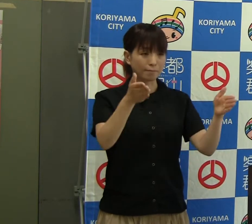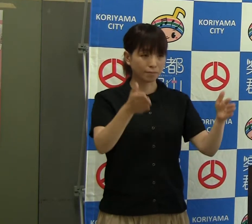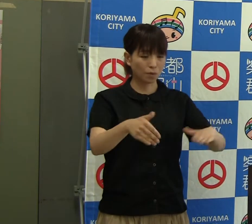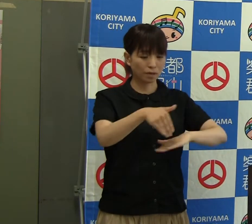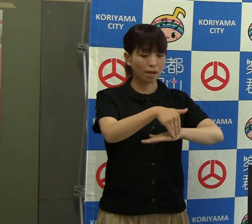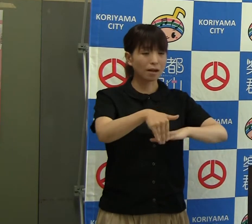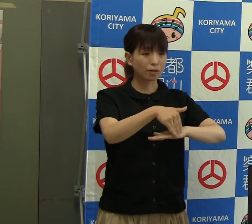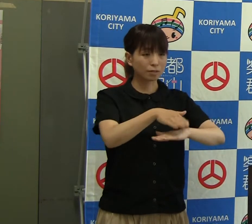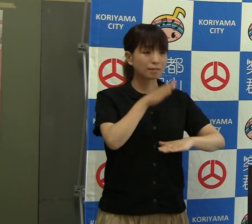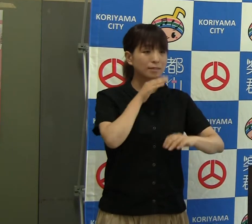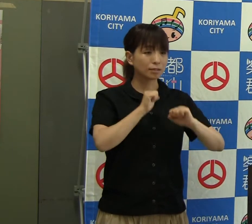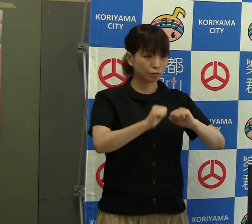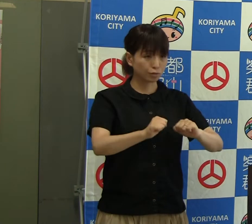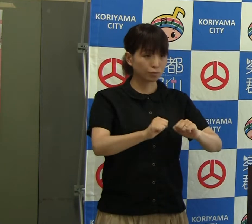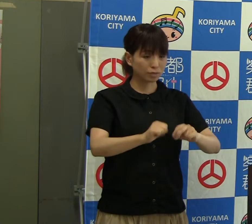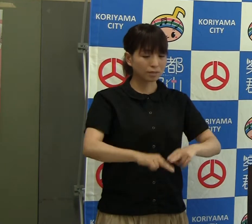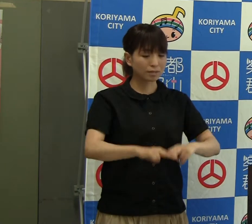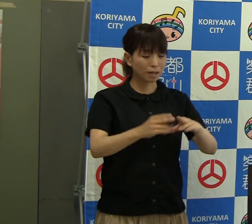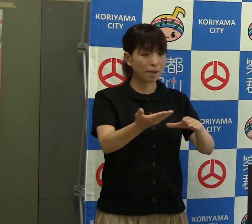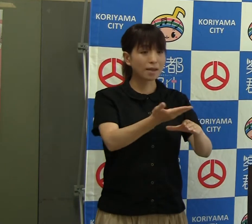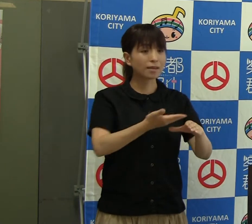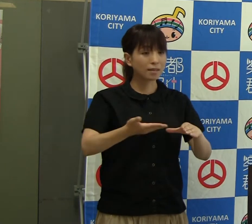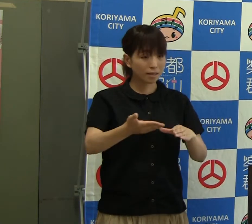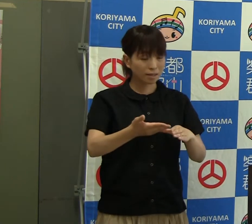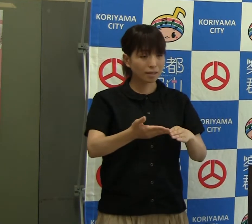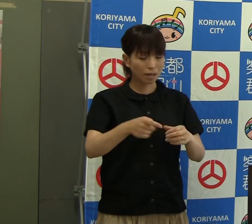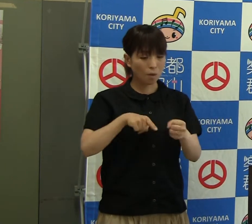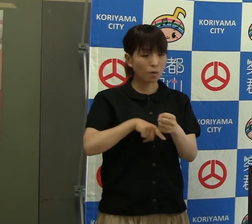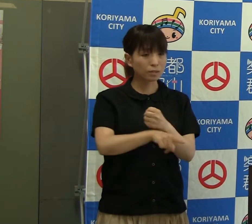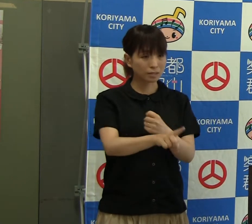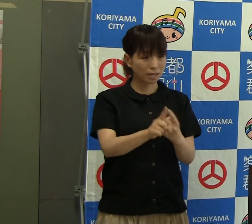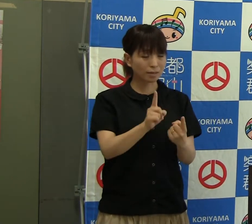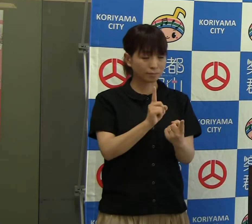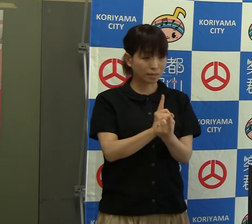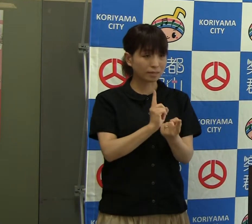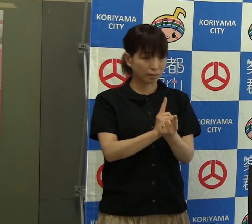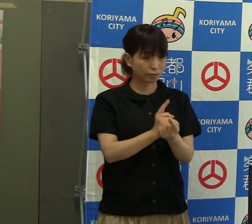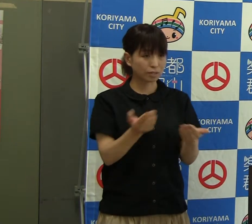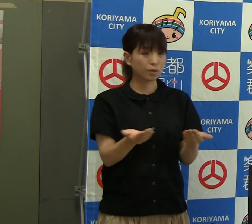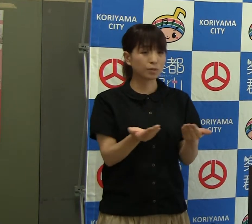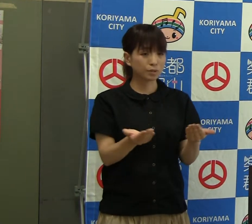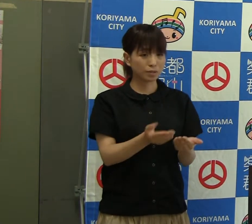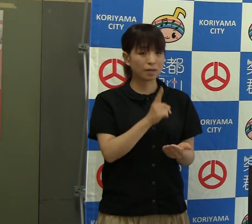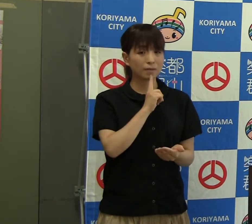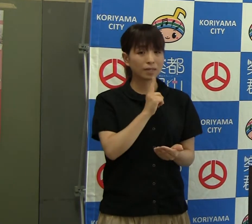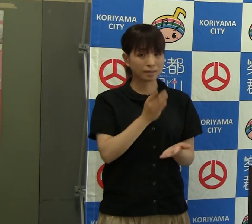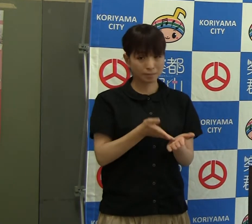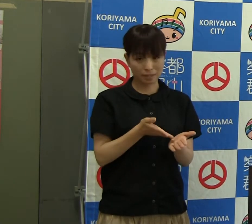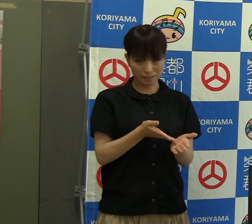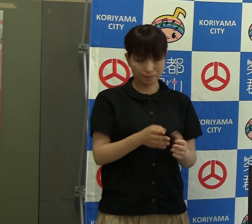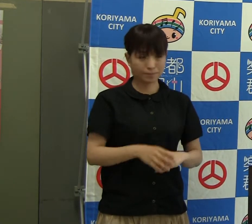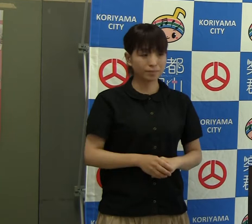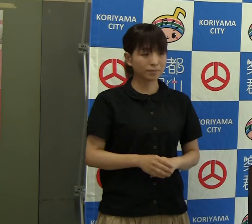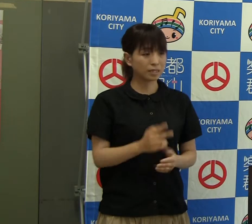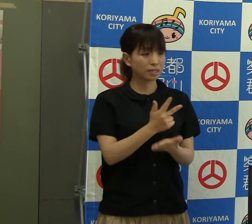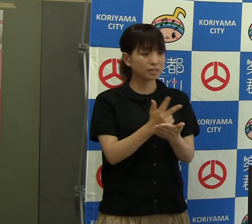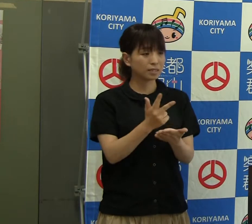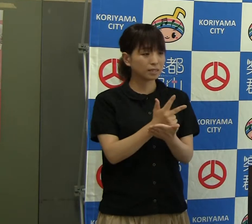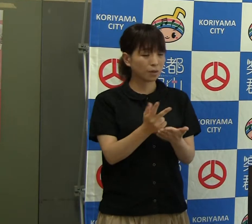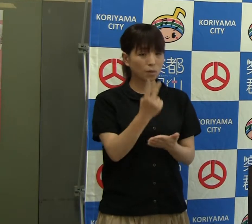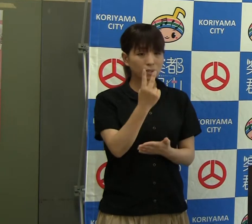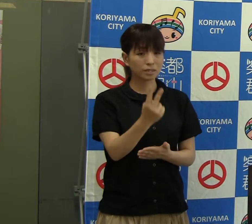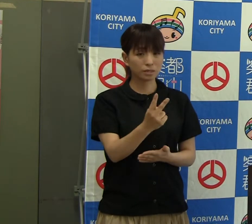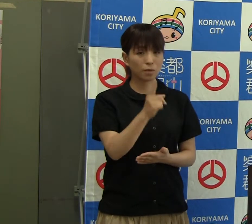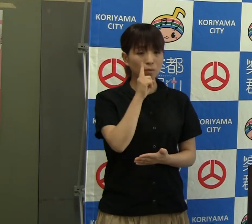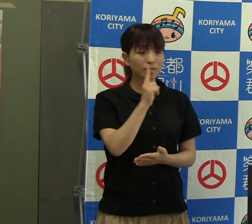ますため池放射性物質対策事業についてご説明申し上げます。お手元の資料にをご